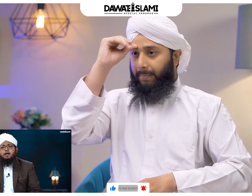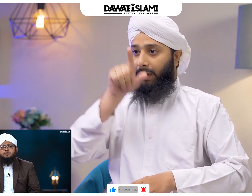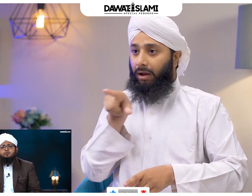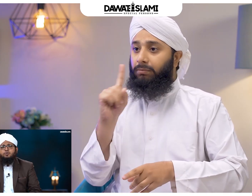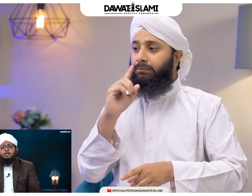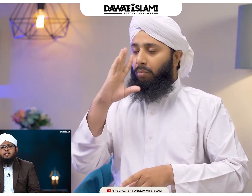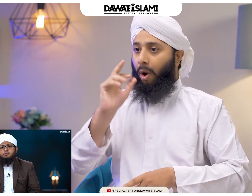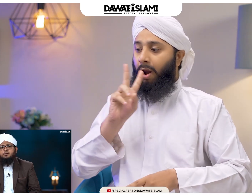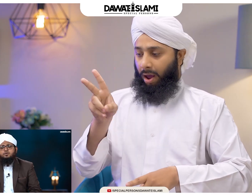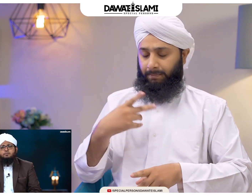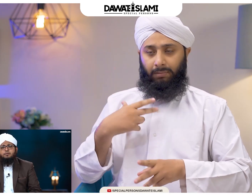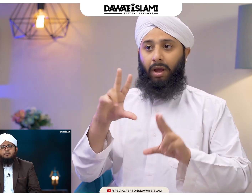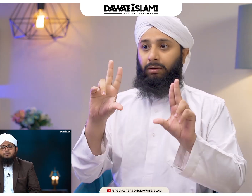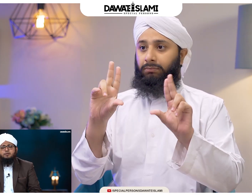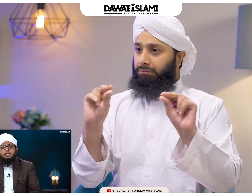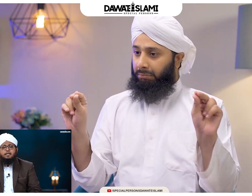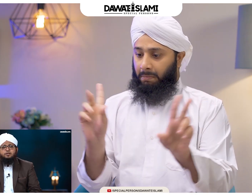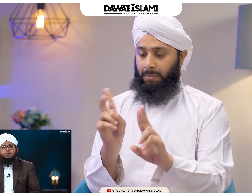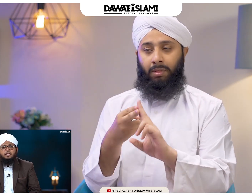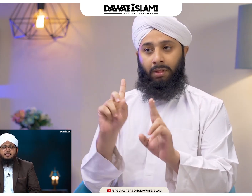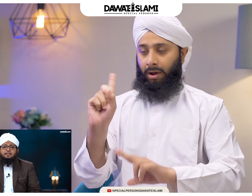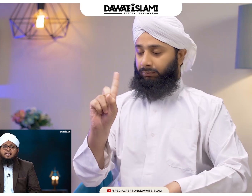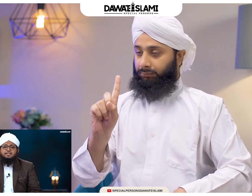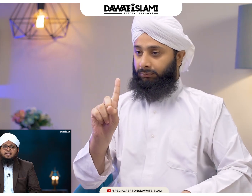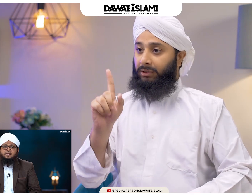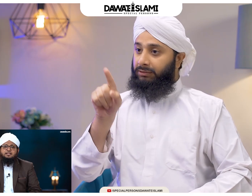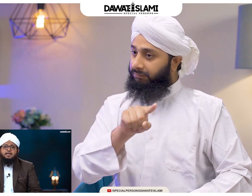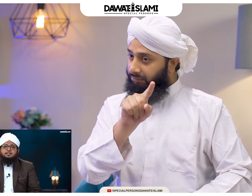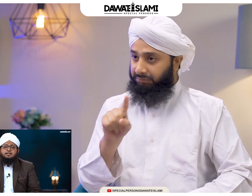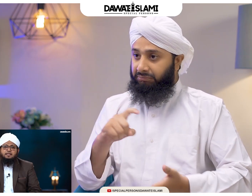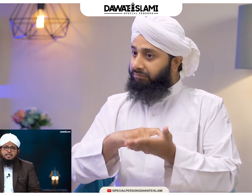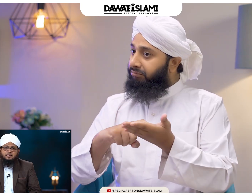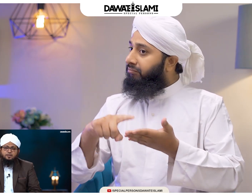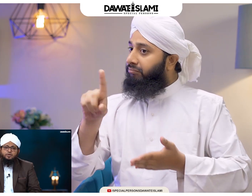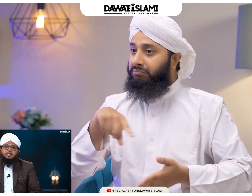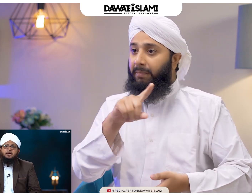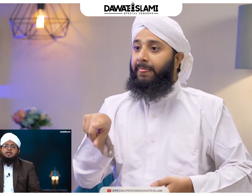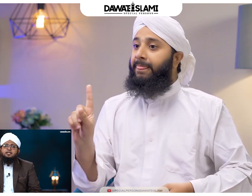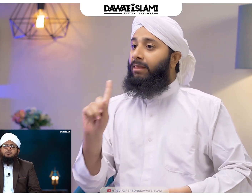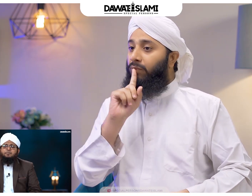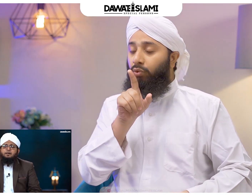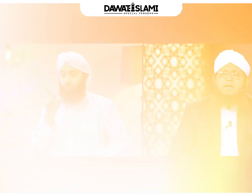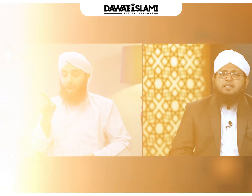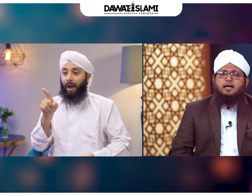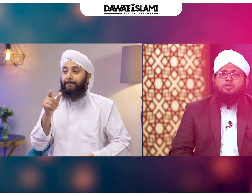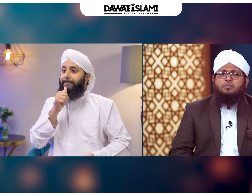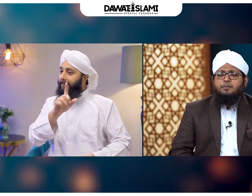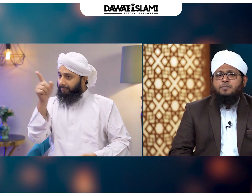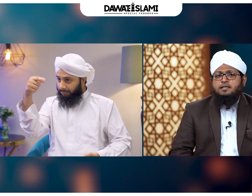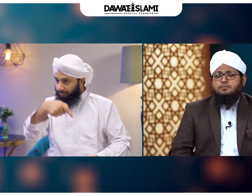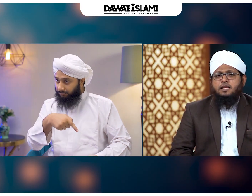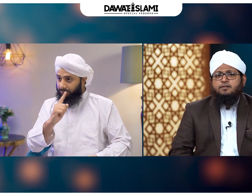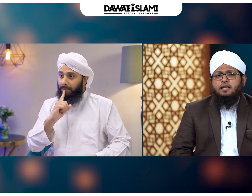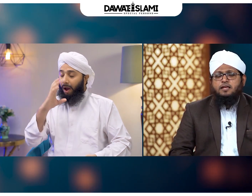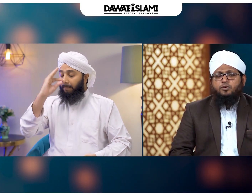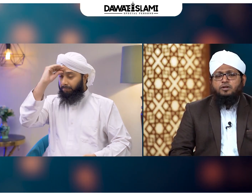नहीं कि माँ जो है वो बोले कि नहीं मैं बच्चों से बाप से मिलने नहीं दूंगी, नहीं, ऐसा करना जायज़ नहीं है। यूँ ही जब बाप के पास आ गए तो बाप